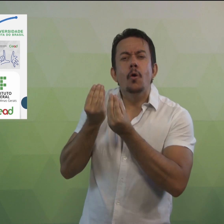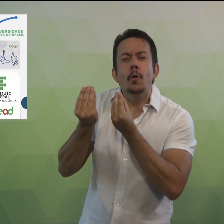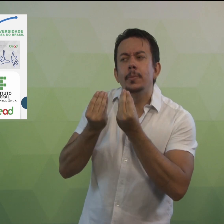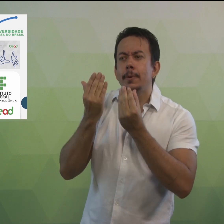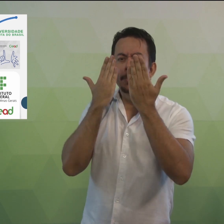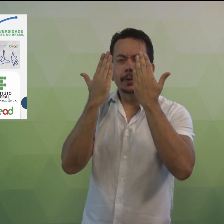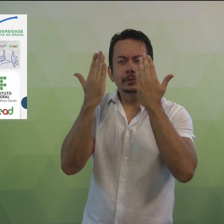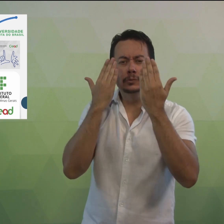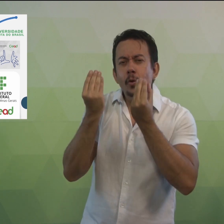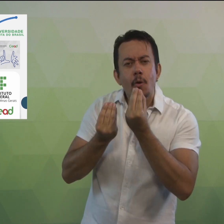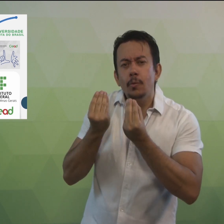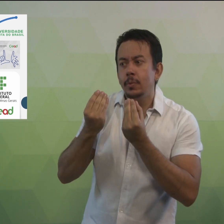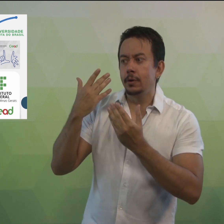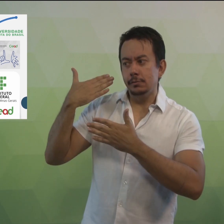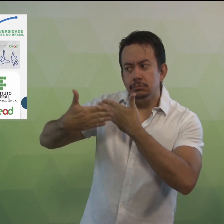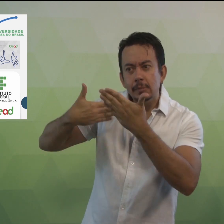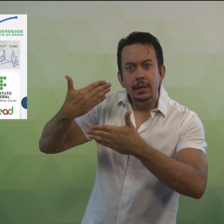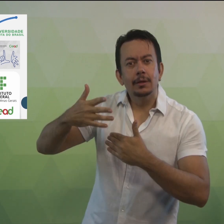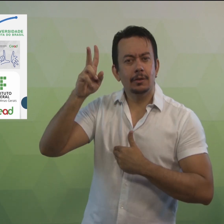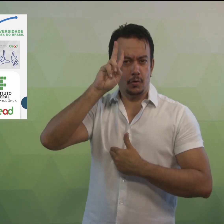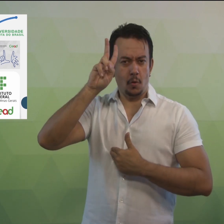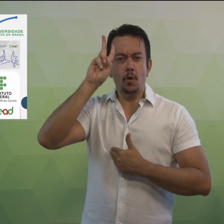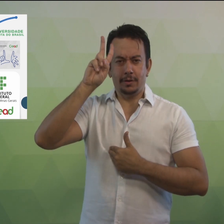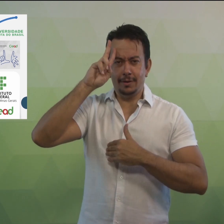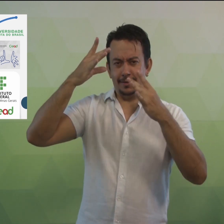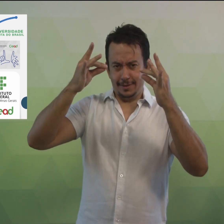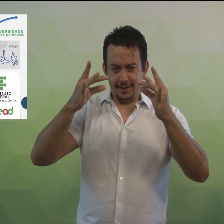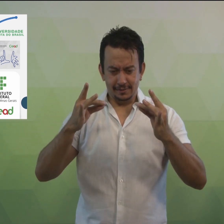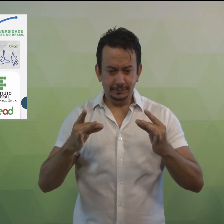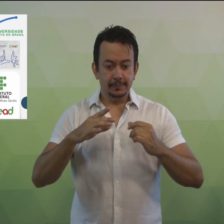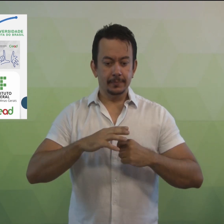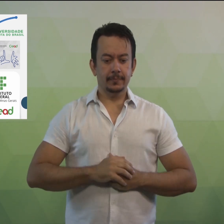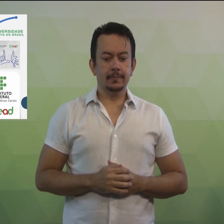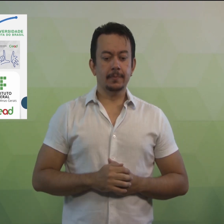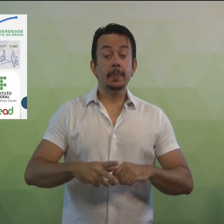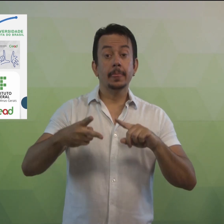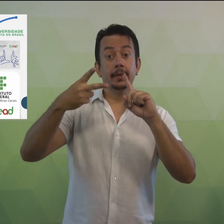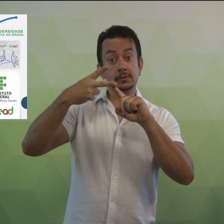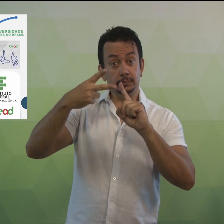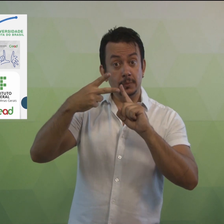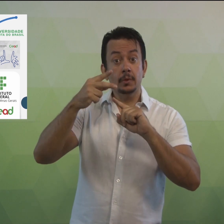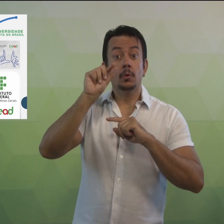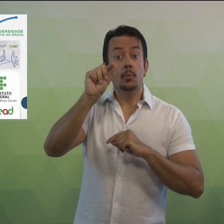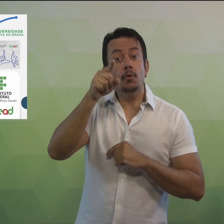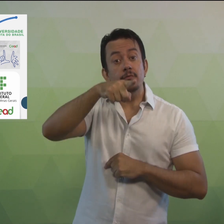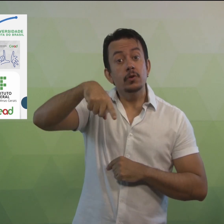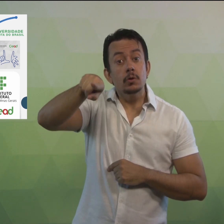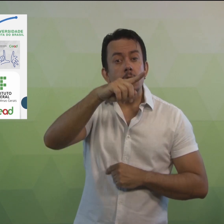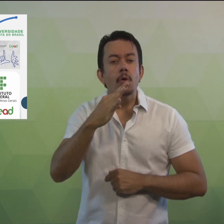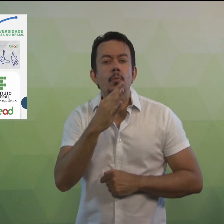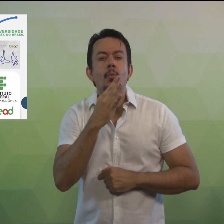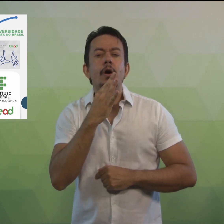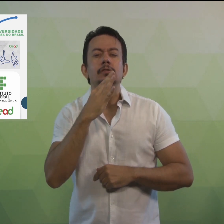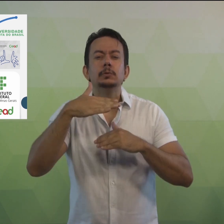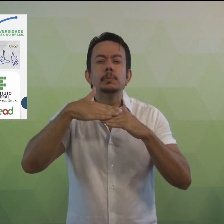da psicolinguística. Como que essa psicolinguística foi desenvolvida, como que ela foi criada, detalhar isso para